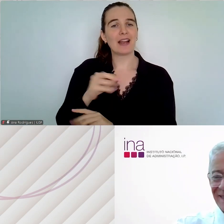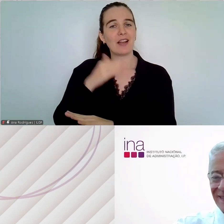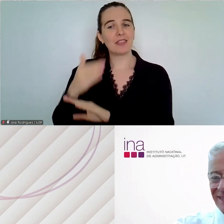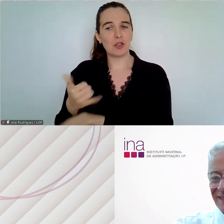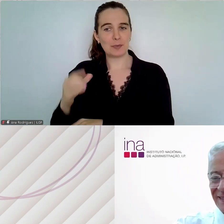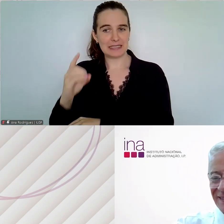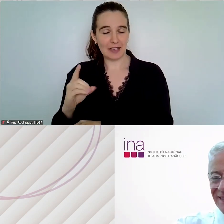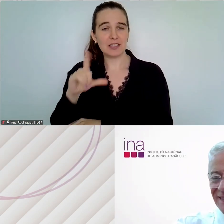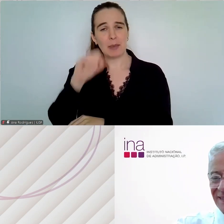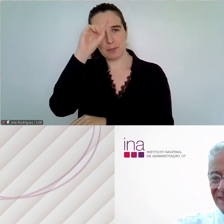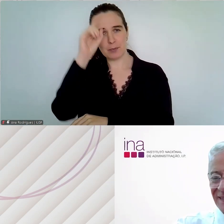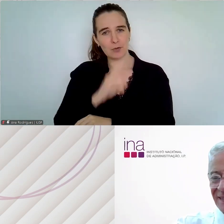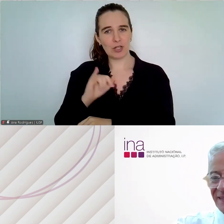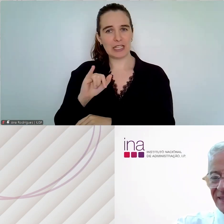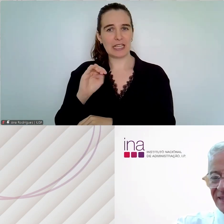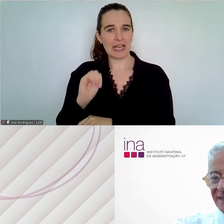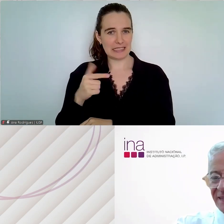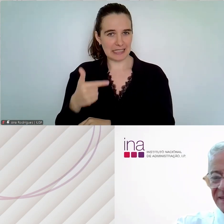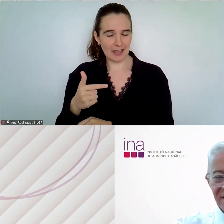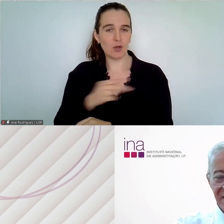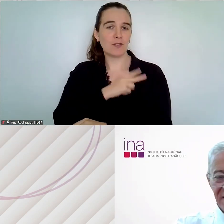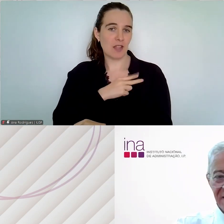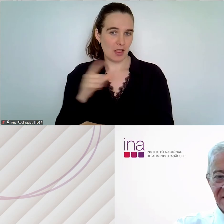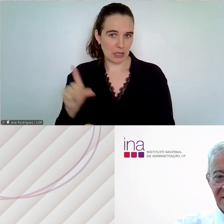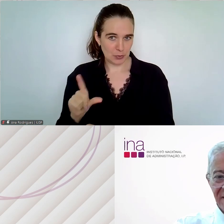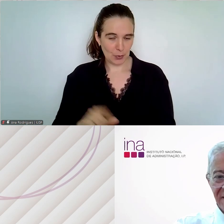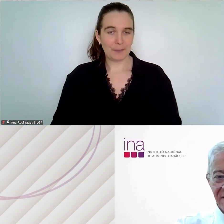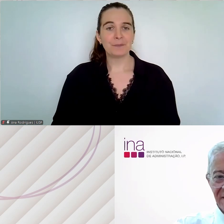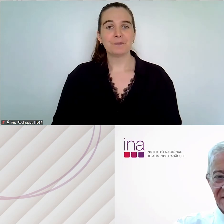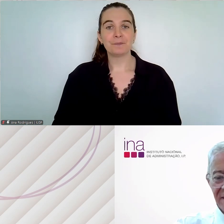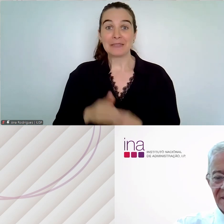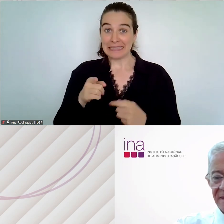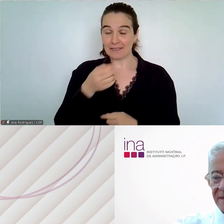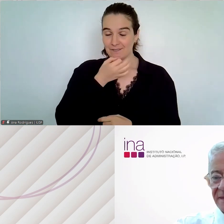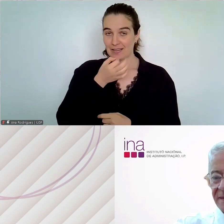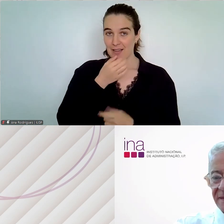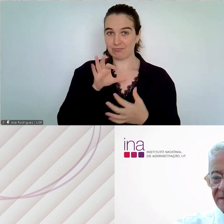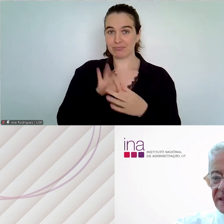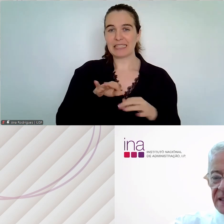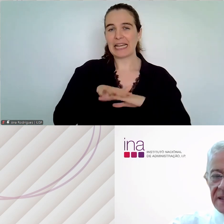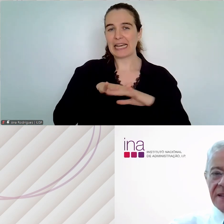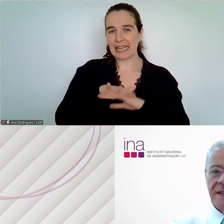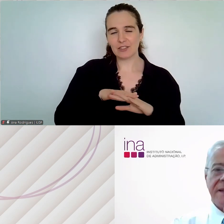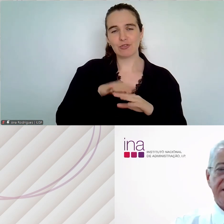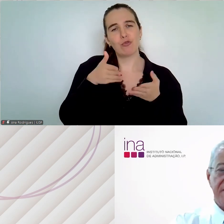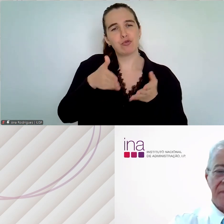e professor emérito do IST, Universidade de Lisboa, para nos falar sobre redes que